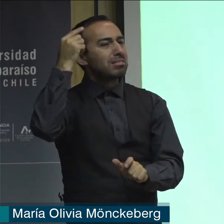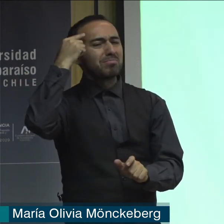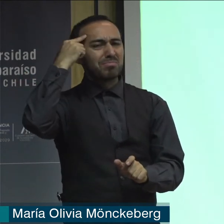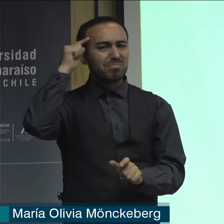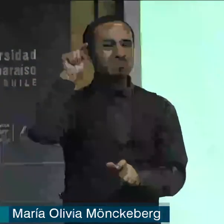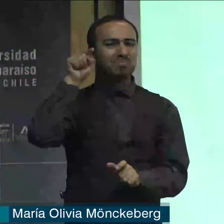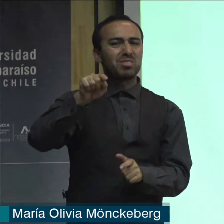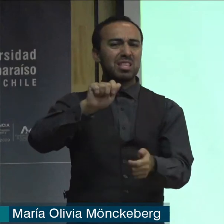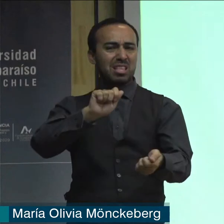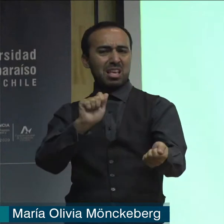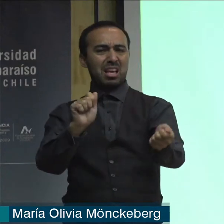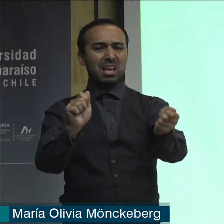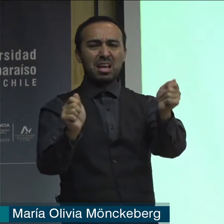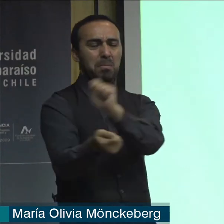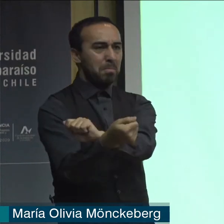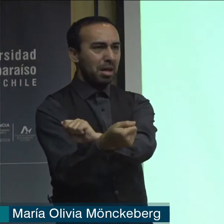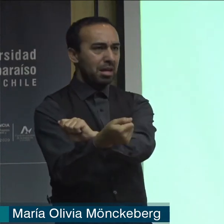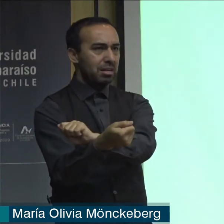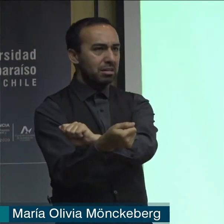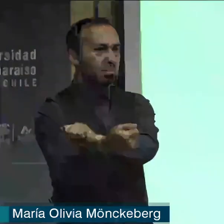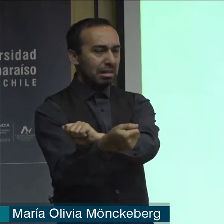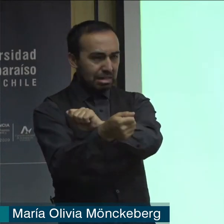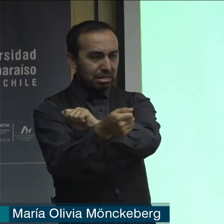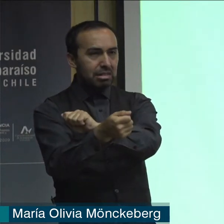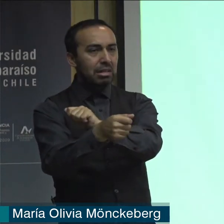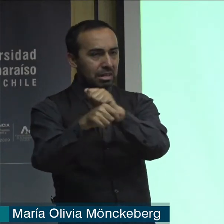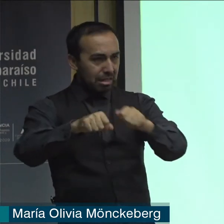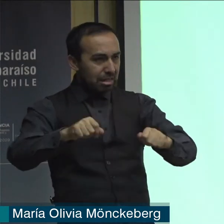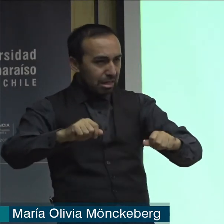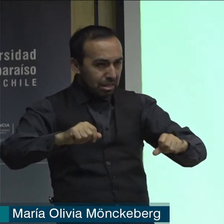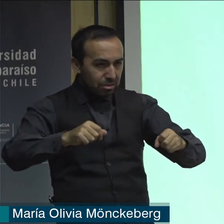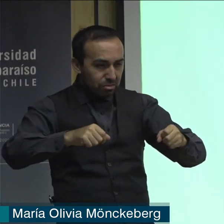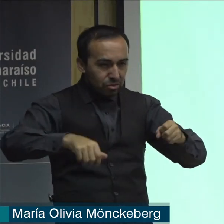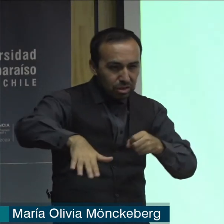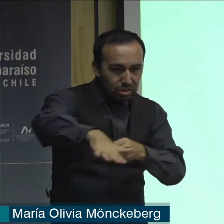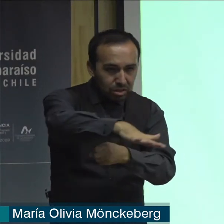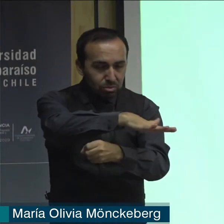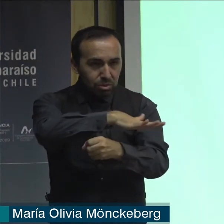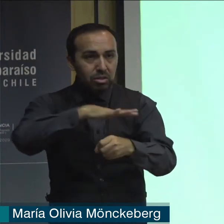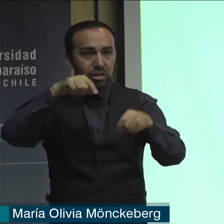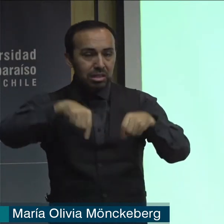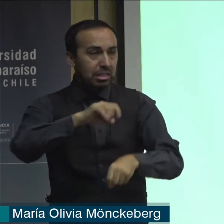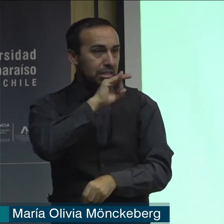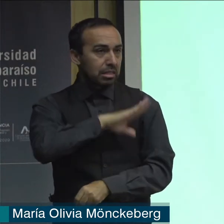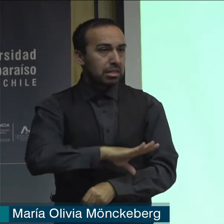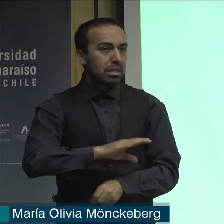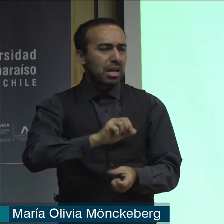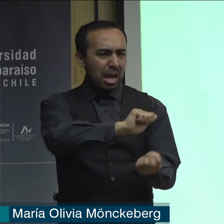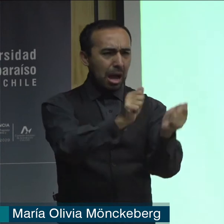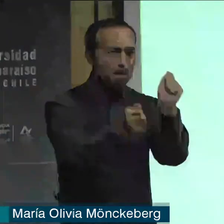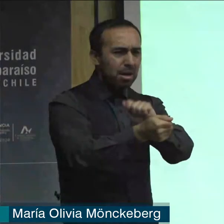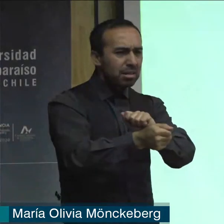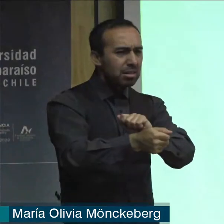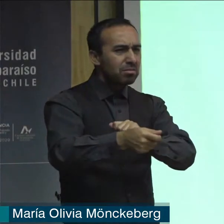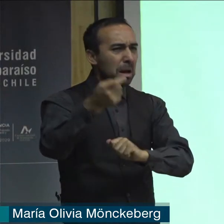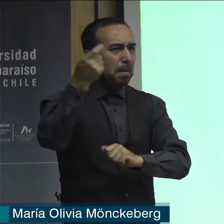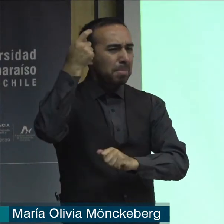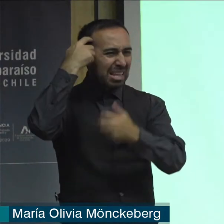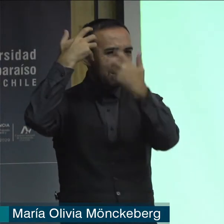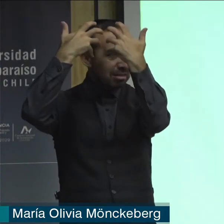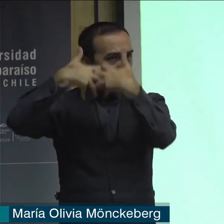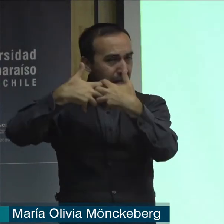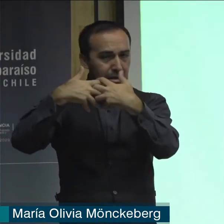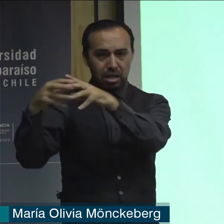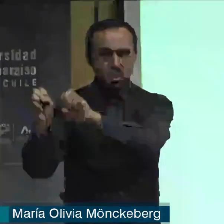estructuralmente a este país cambiar la manera de pensar la manera de educar la manera de vivir